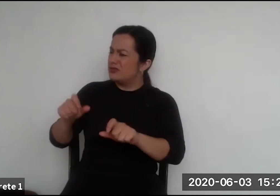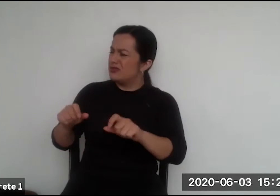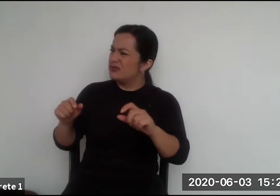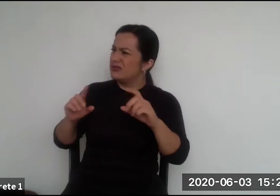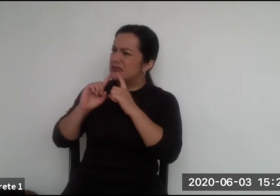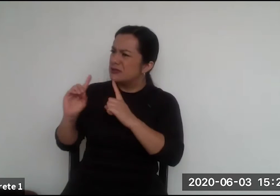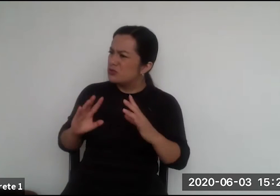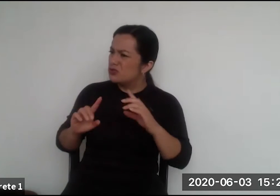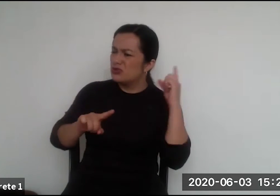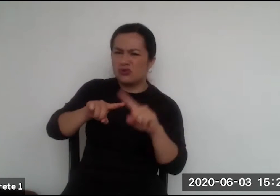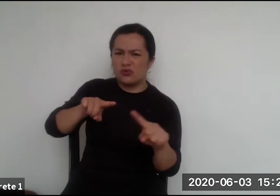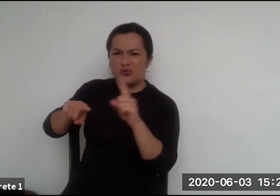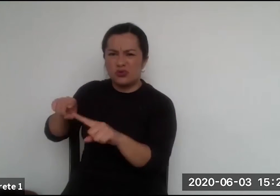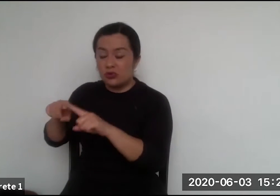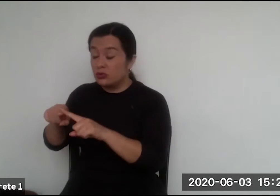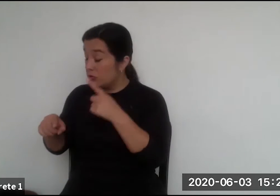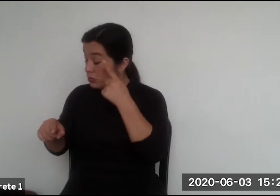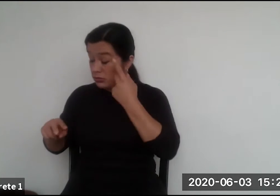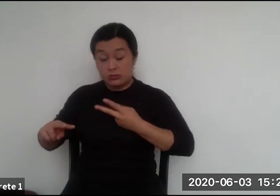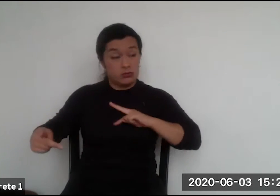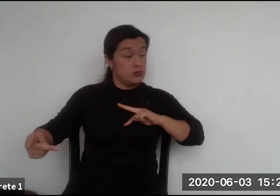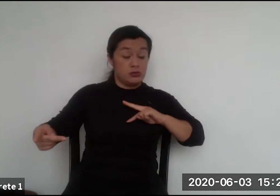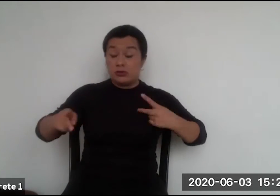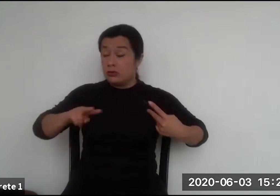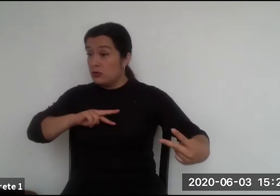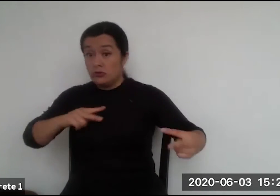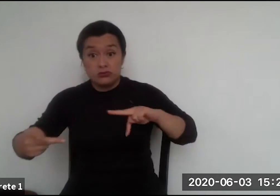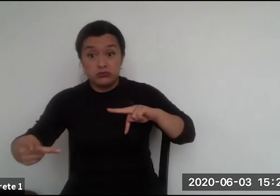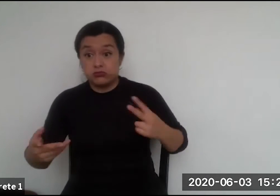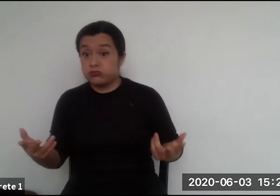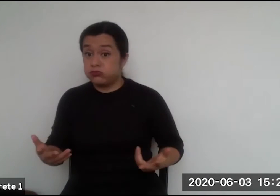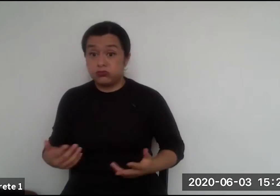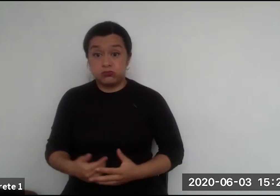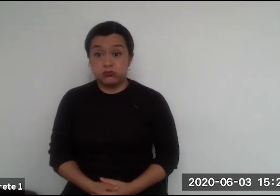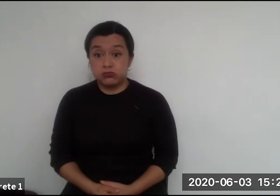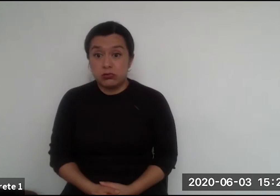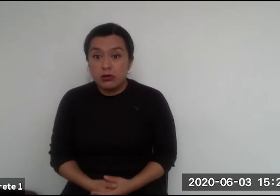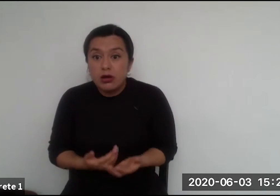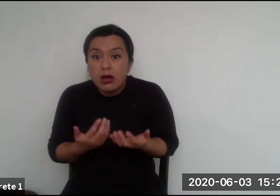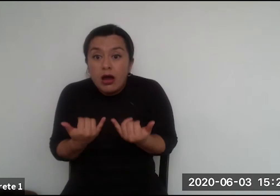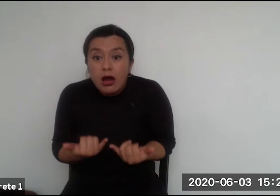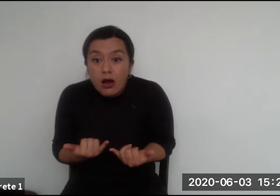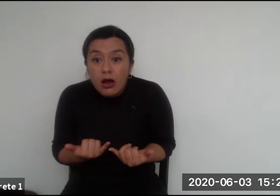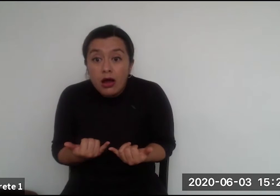como experts no assunto, né? Como especialistas de